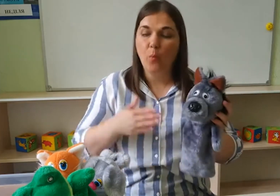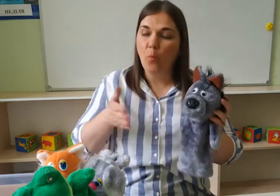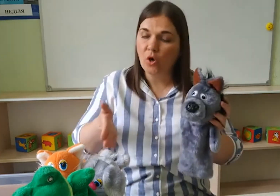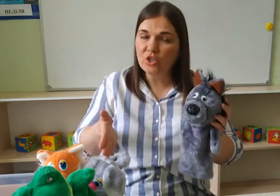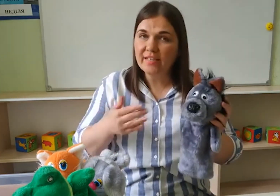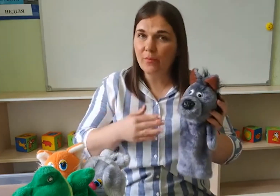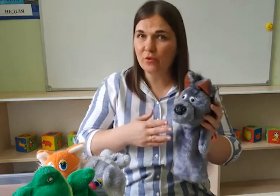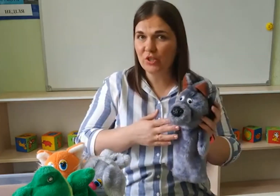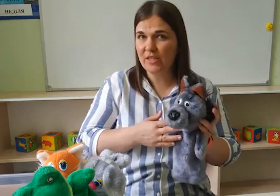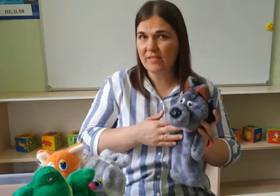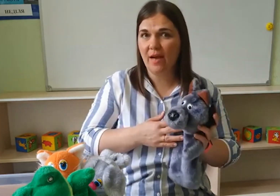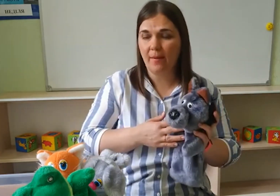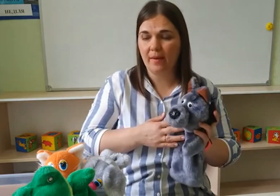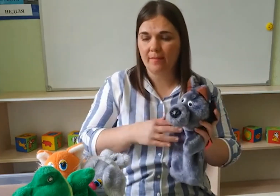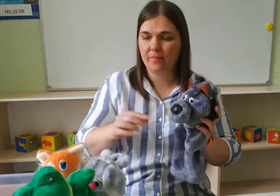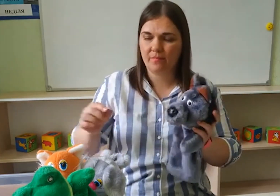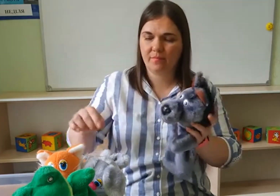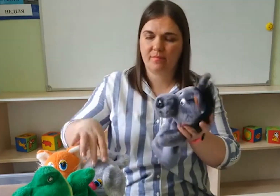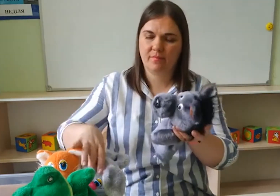Можна я буду жити з вами?